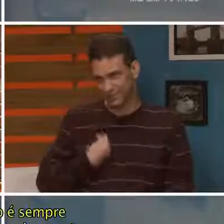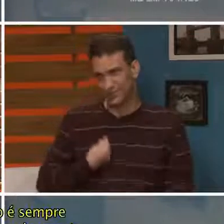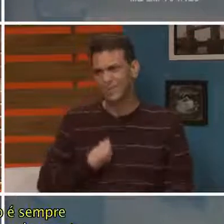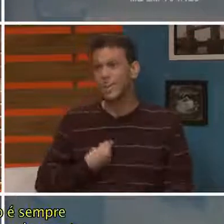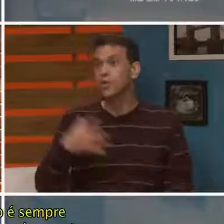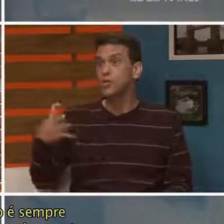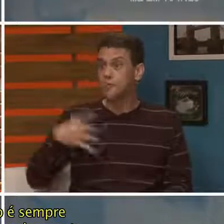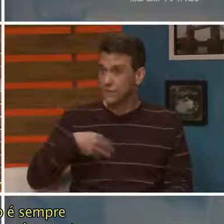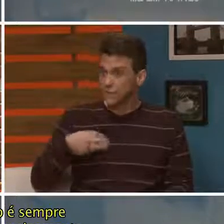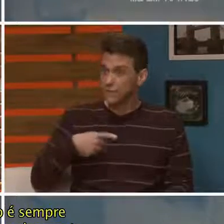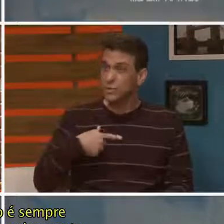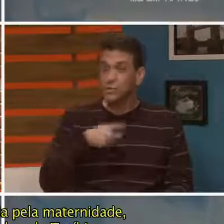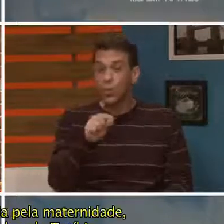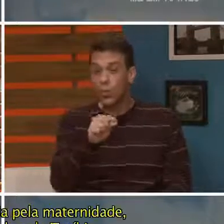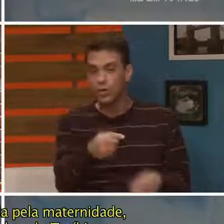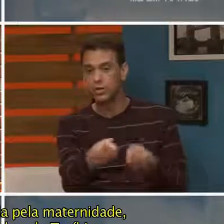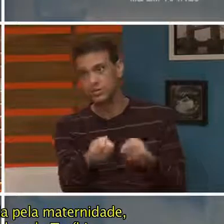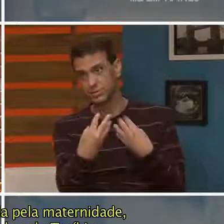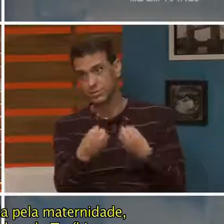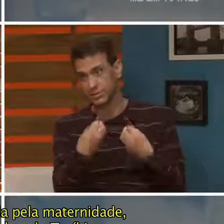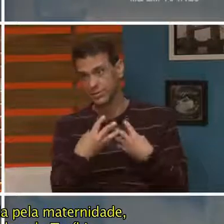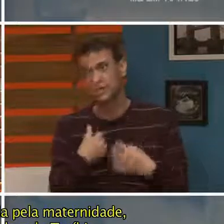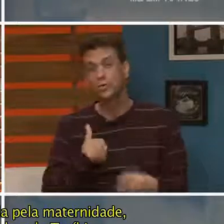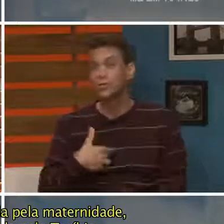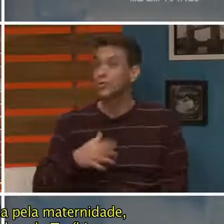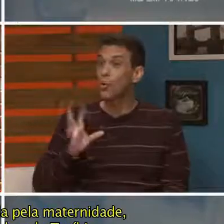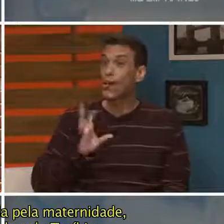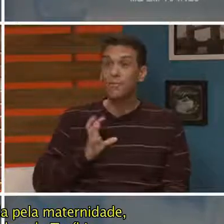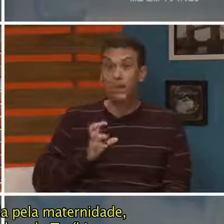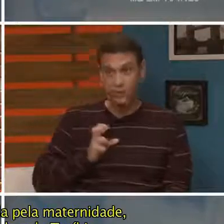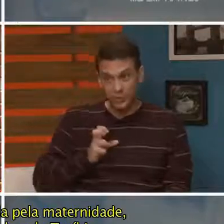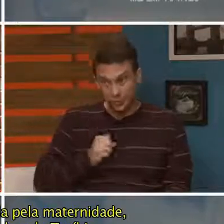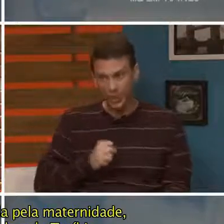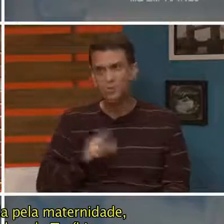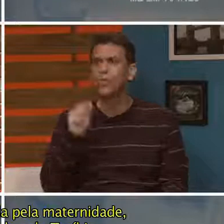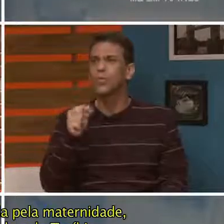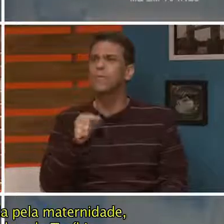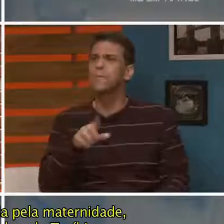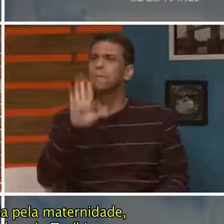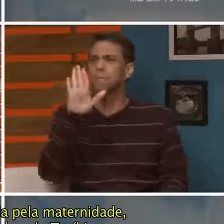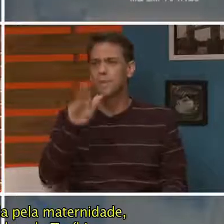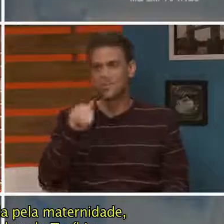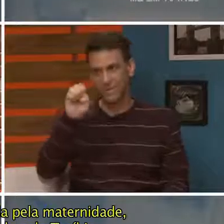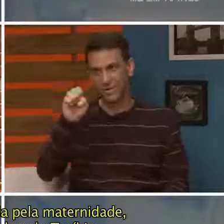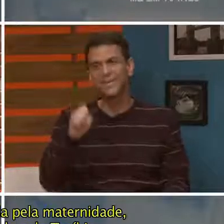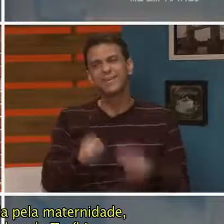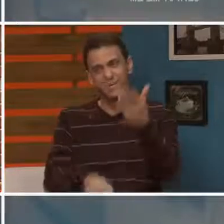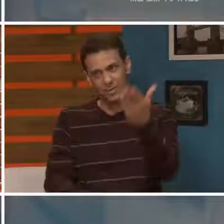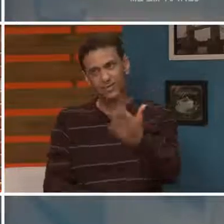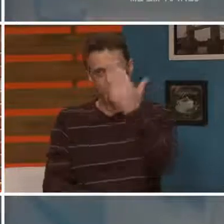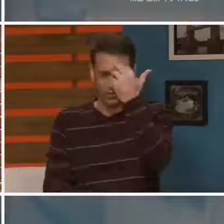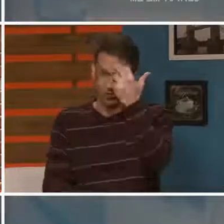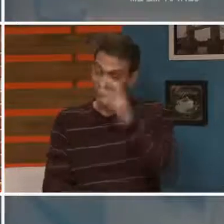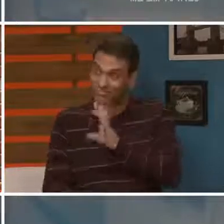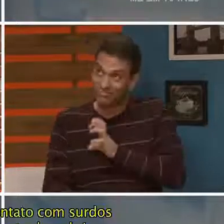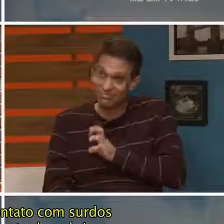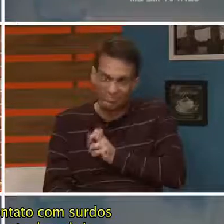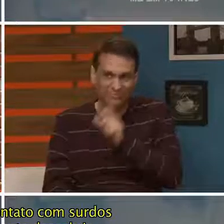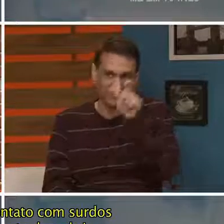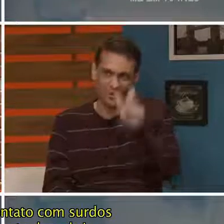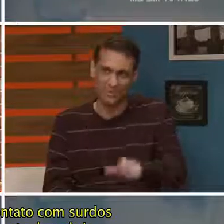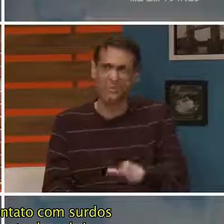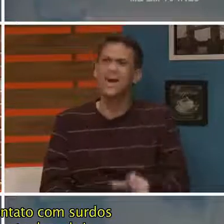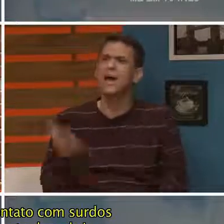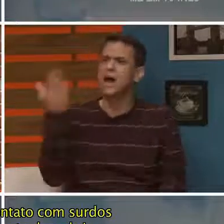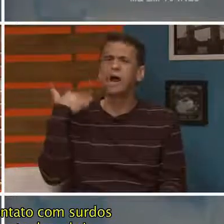é sempre um grande ensinamento. Eu sou apaixonada pela maternidade, sou apaixonada pelo Toribio. Eu não